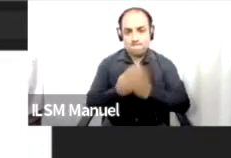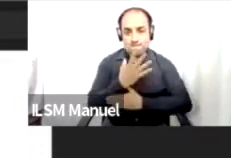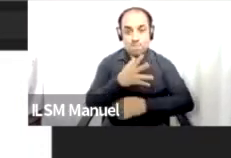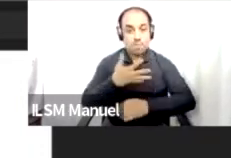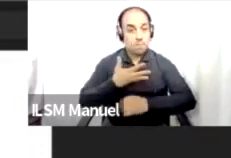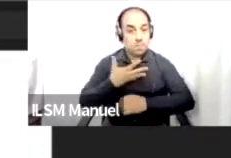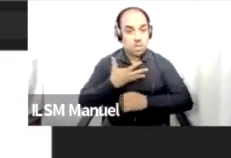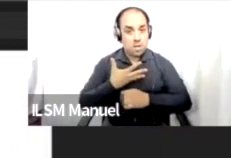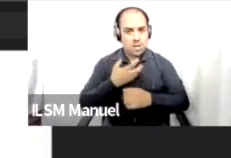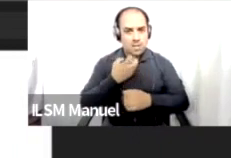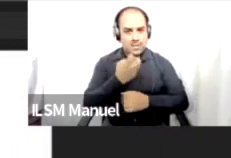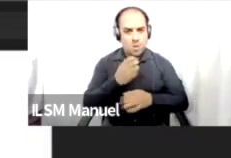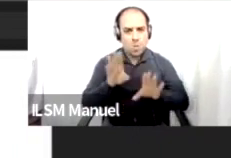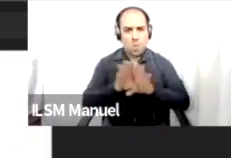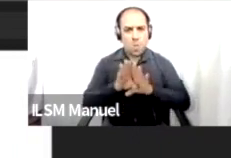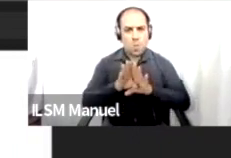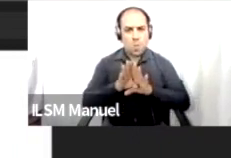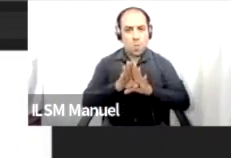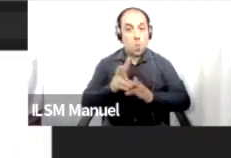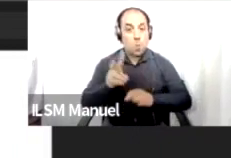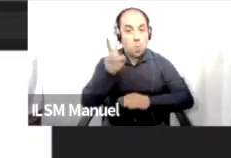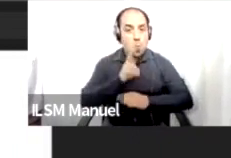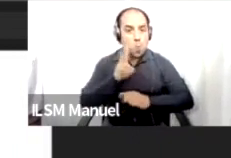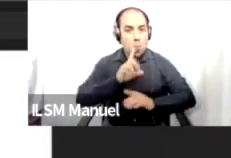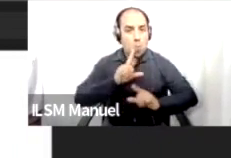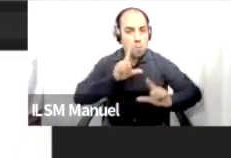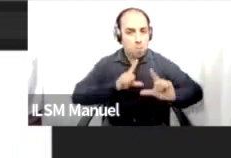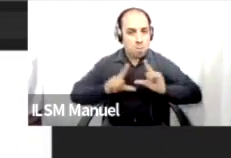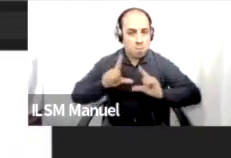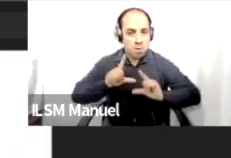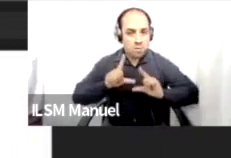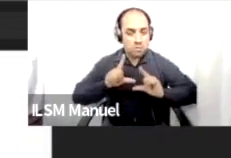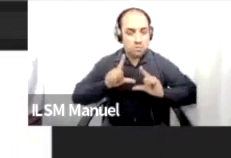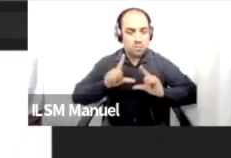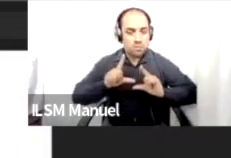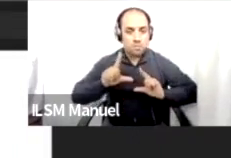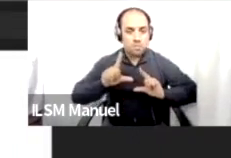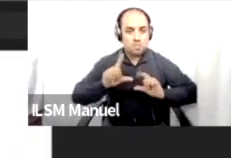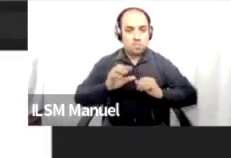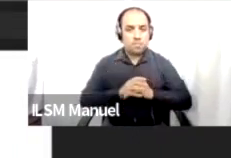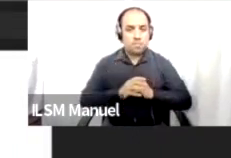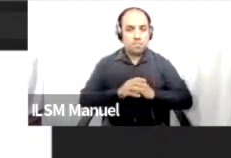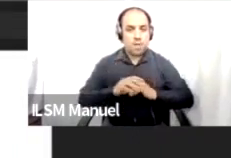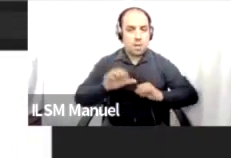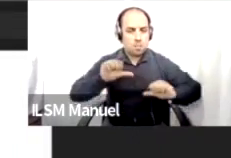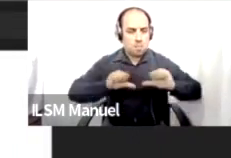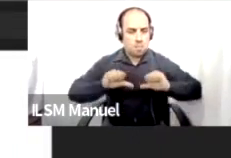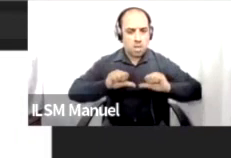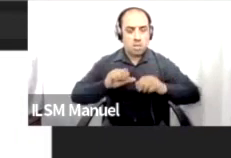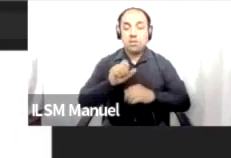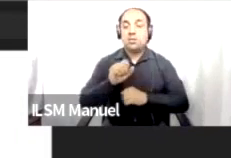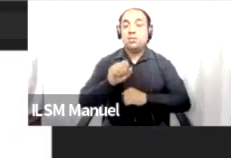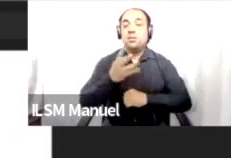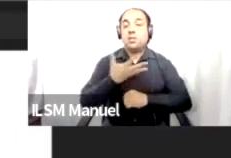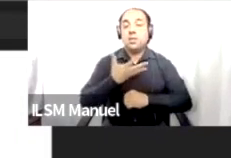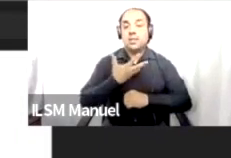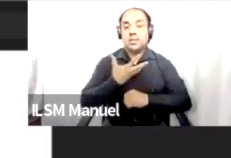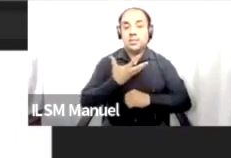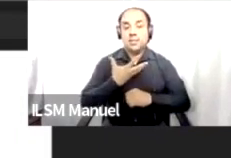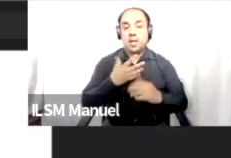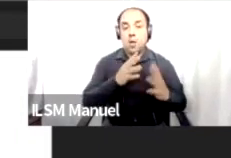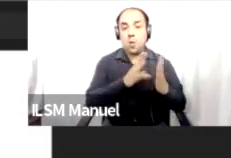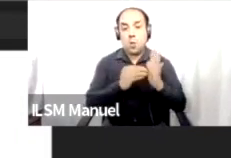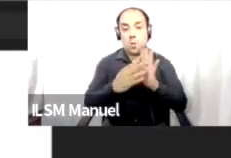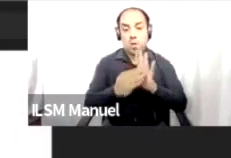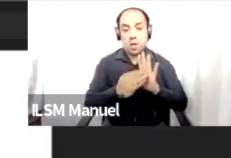como un laboratorio. Sin embargo, gran parte de esta réplica del modelo Teletón